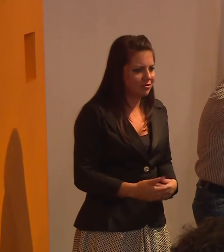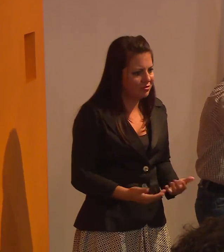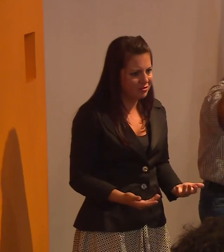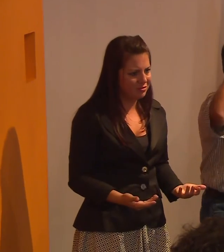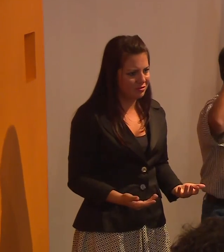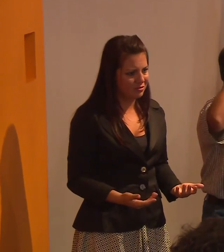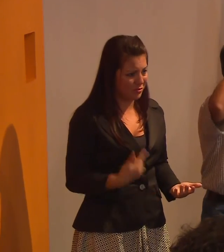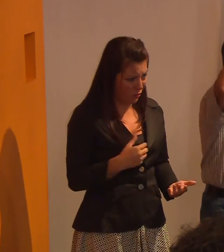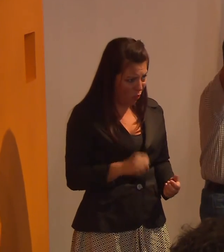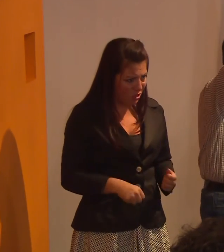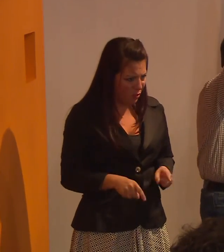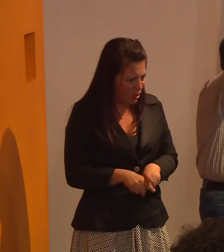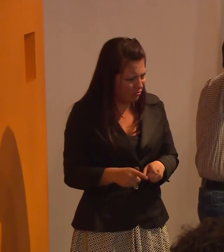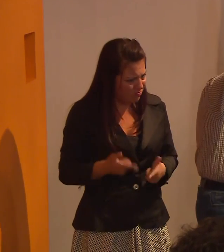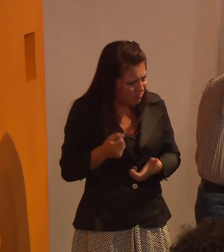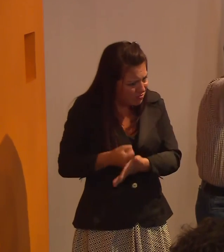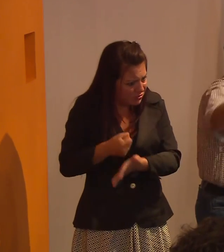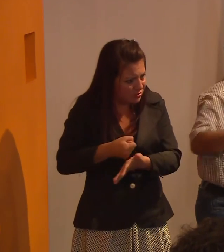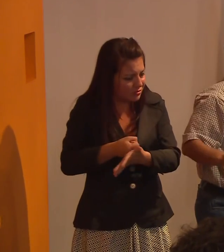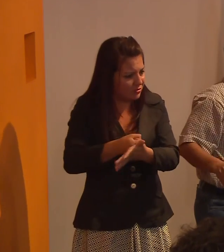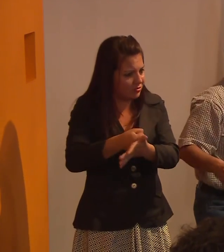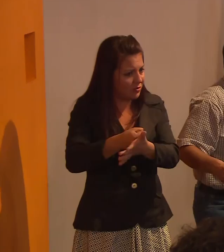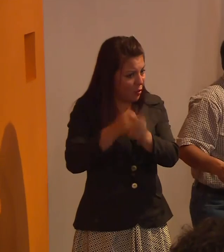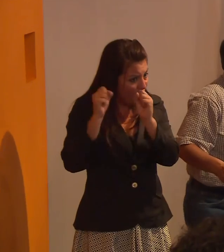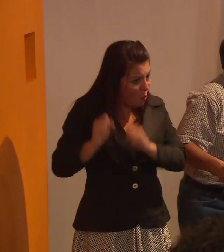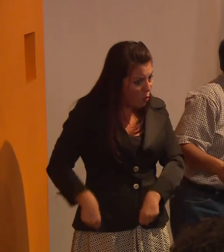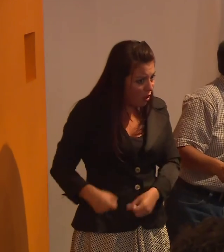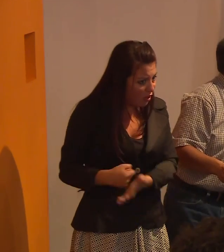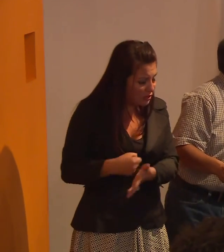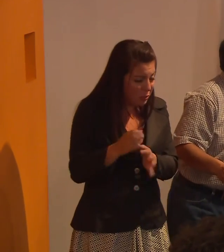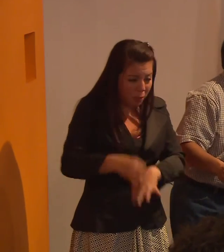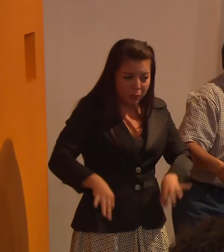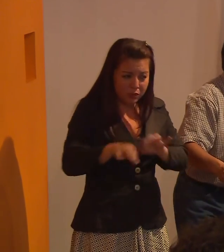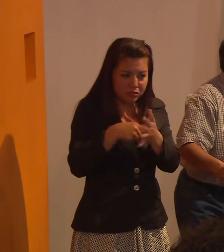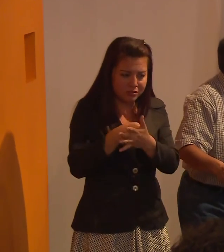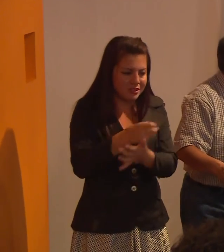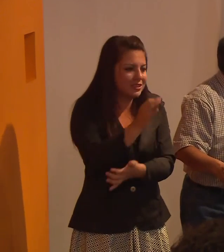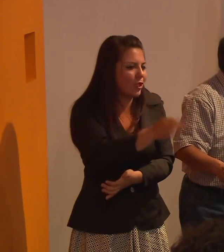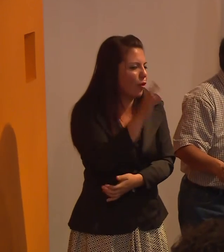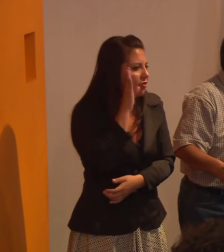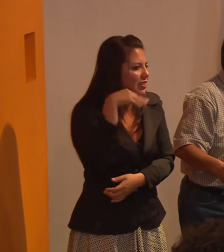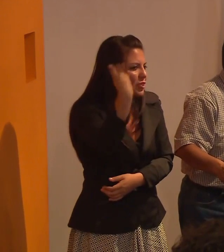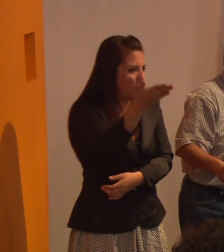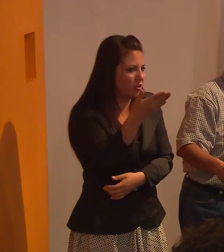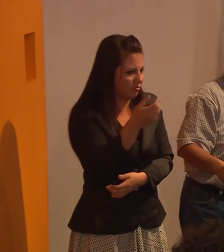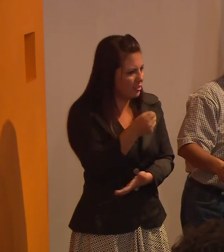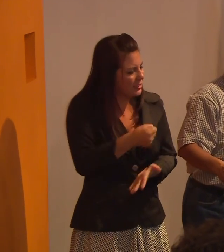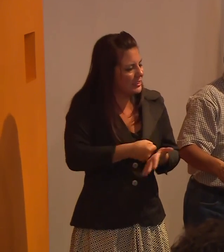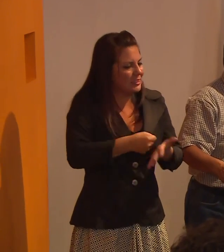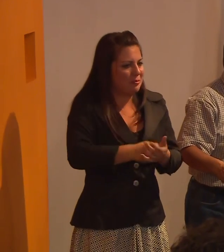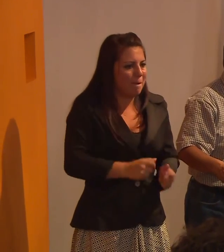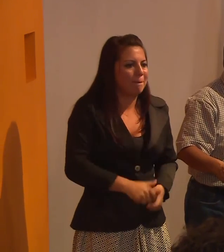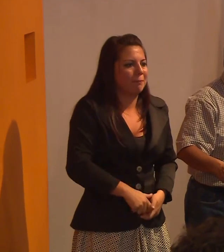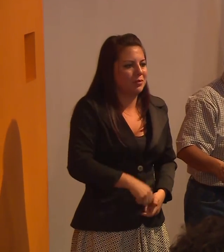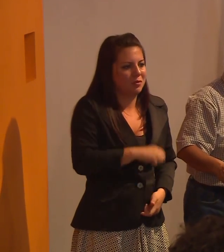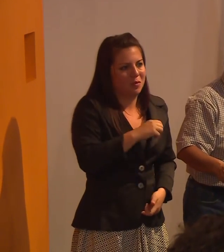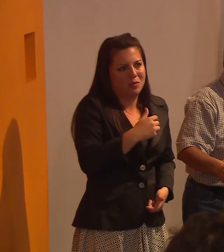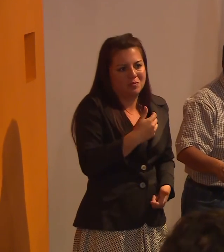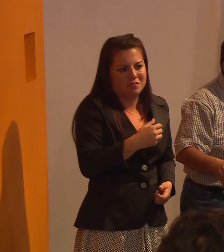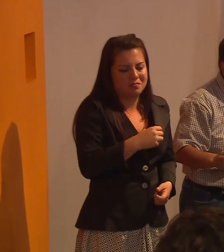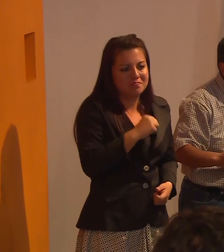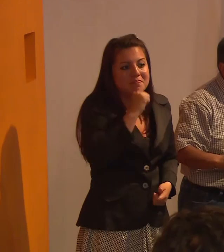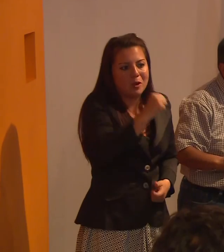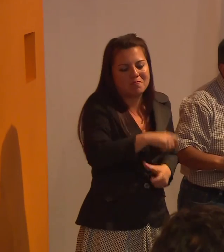batalla coyuntural, tal vez seamos capaces de dar una batalla mayor por el presupuesto de la universidad. Una última